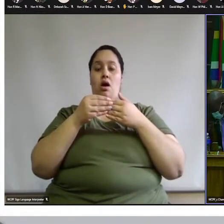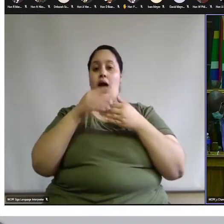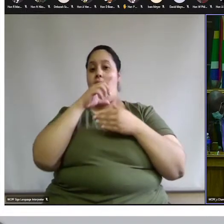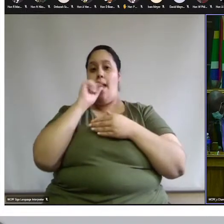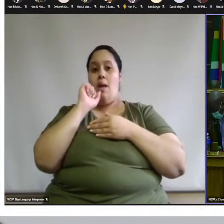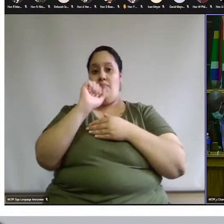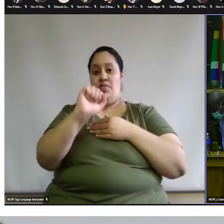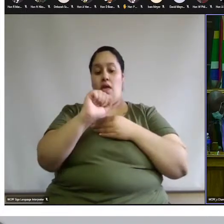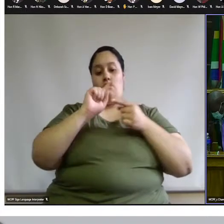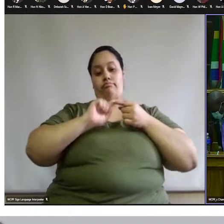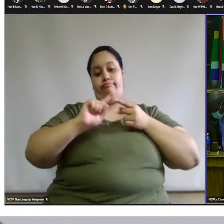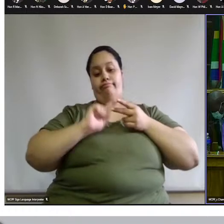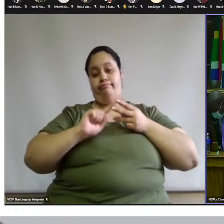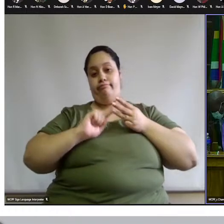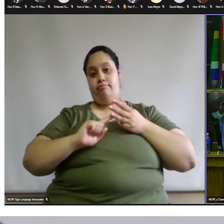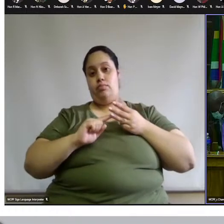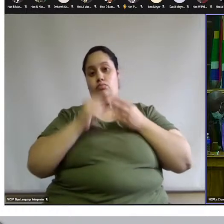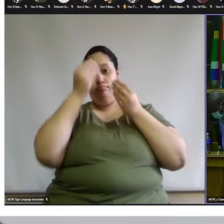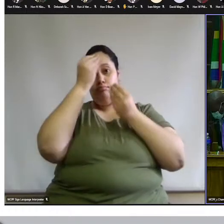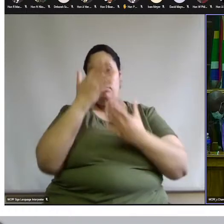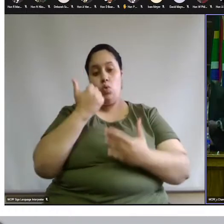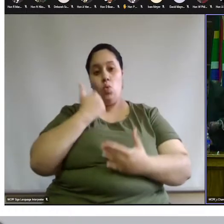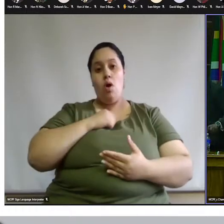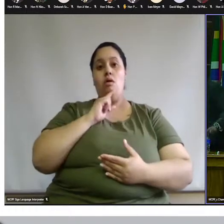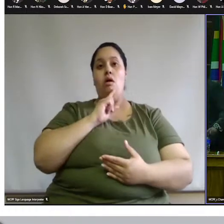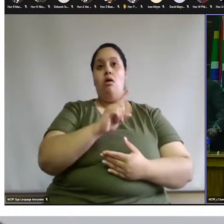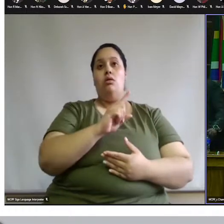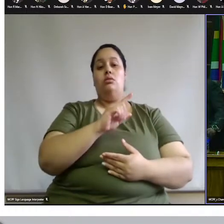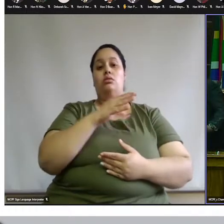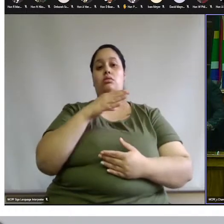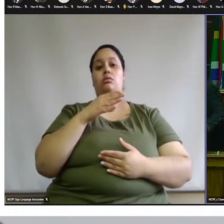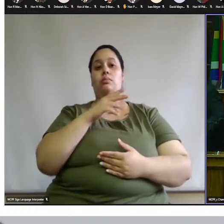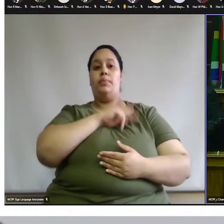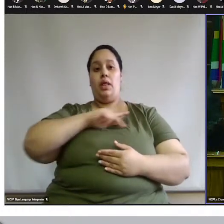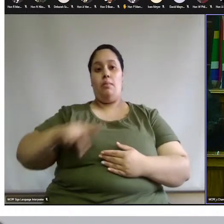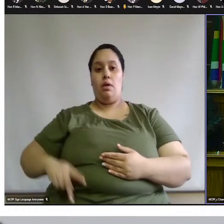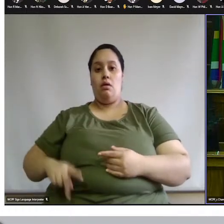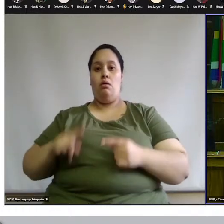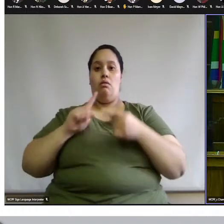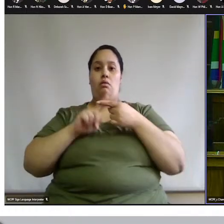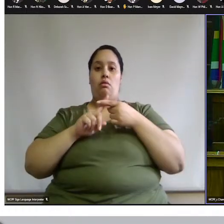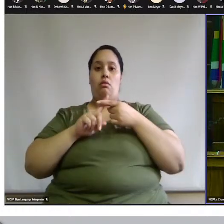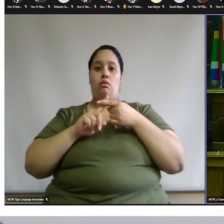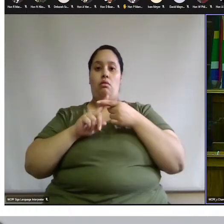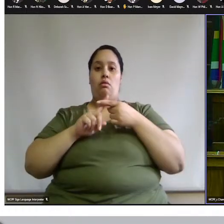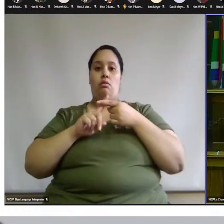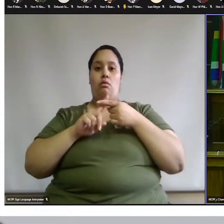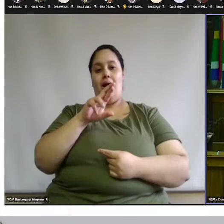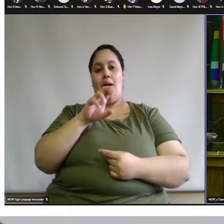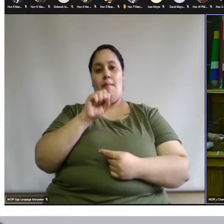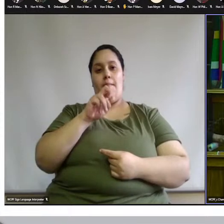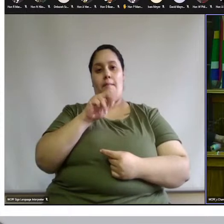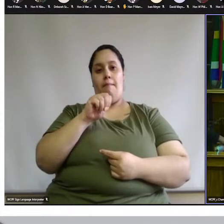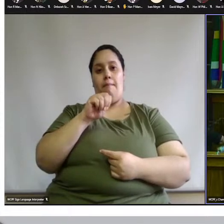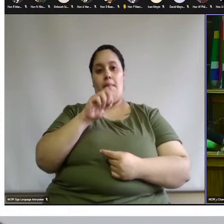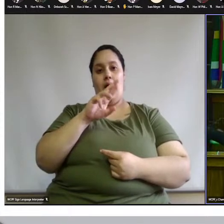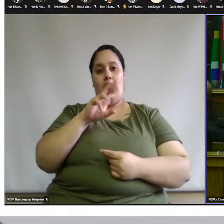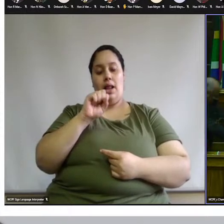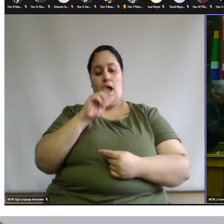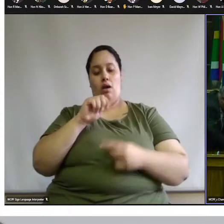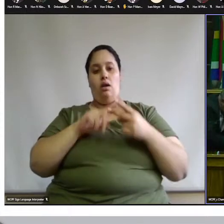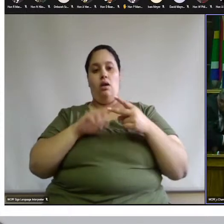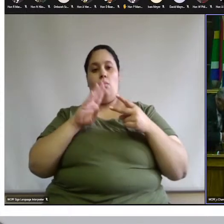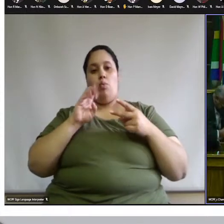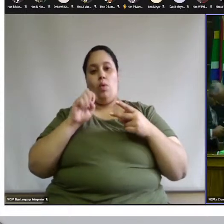ask questions to the Premier, it's Honorable Maran, it's Honorable Botha, Honorable Wenger,